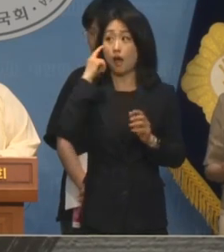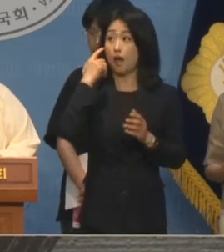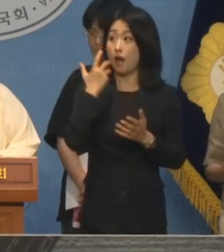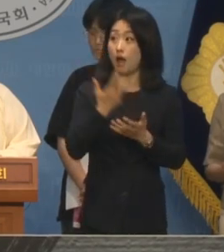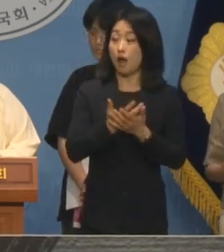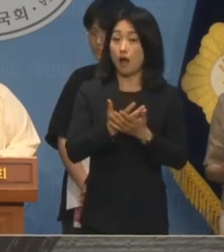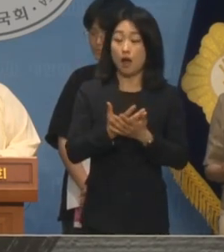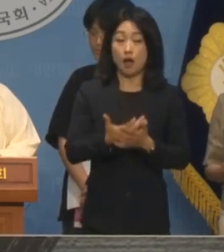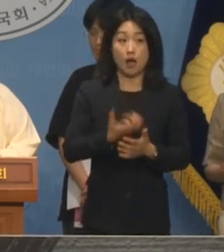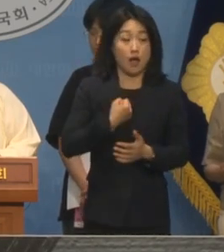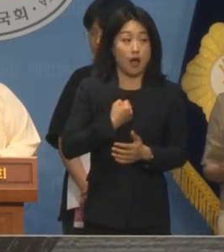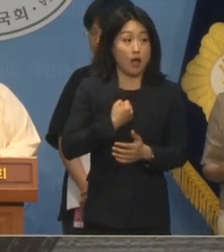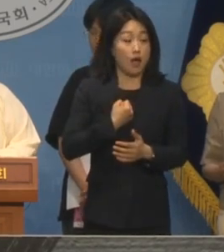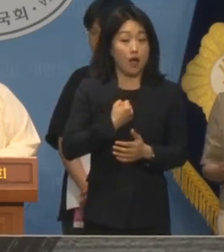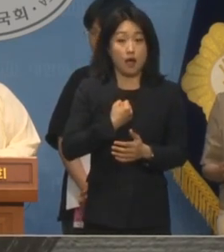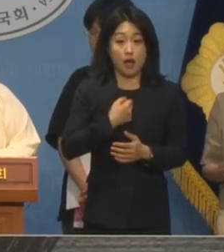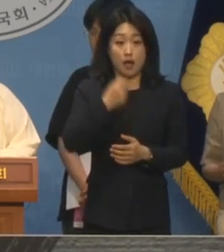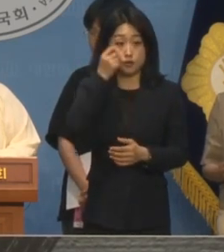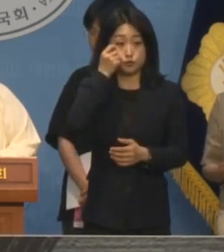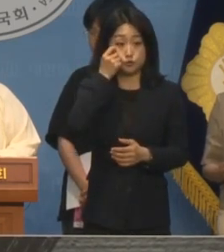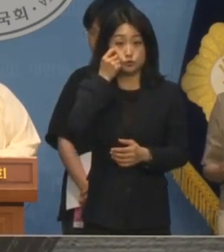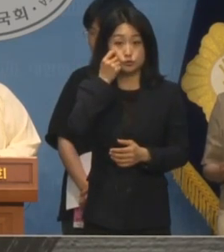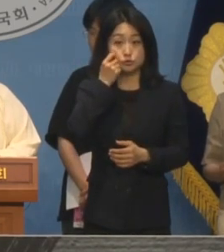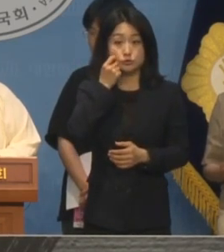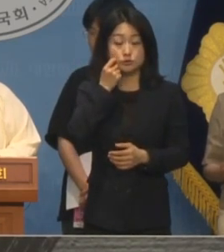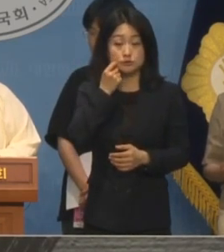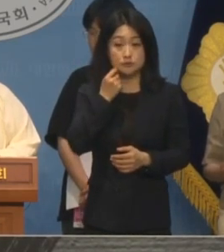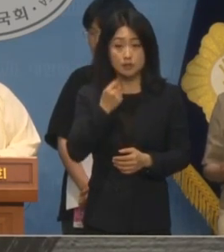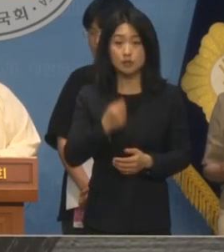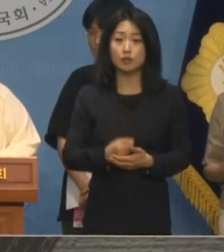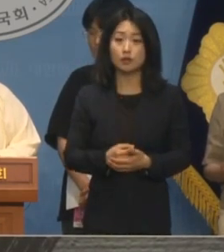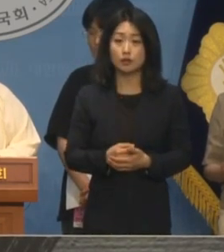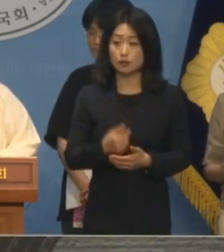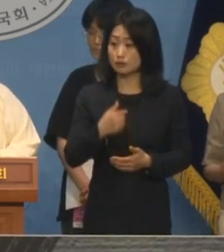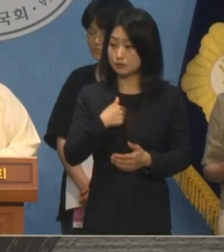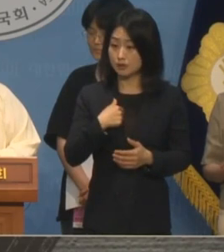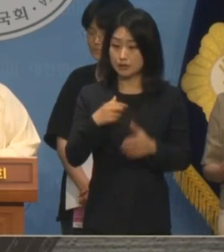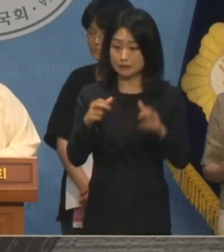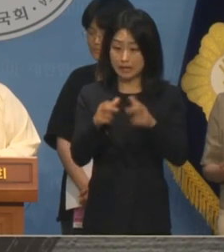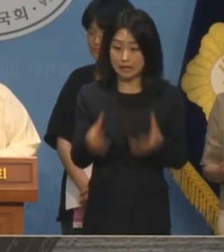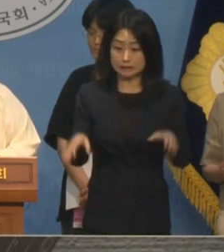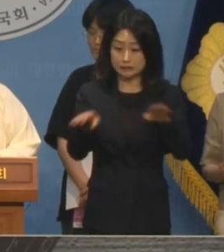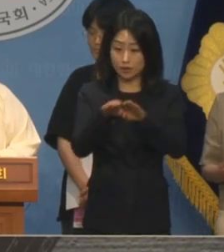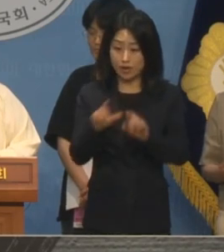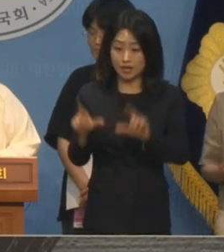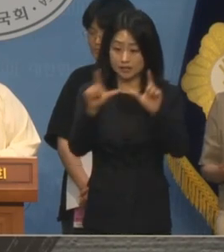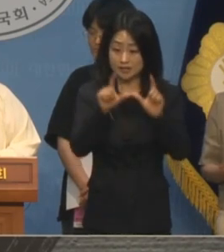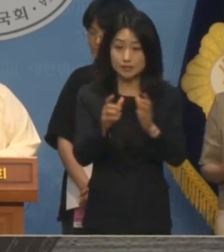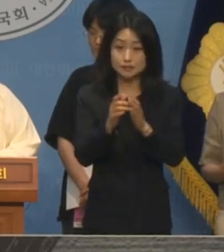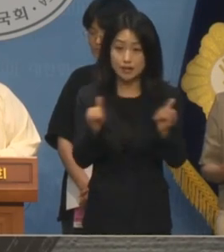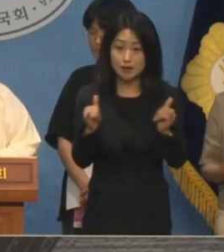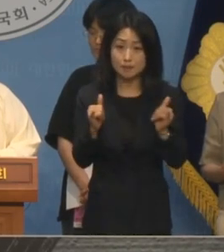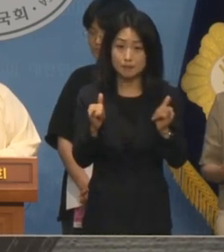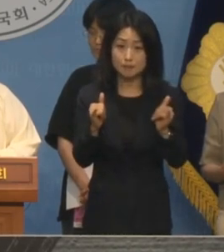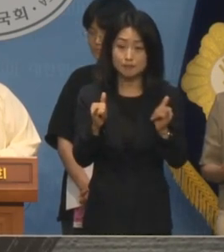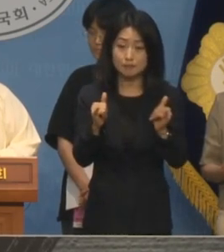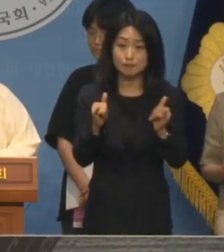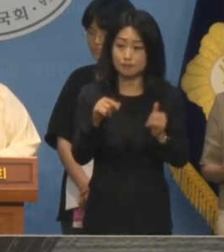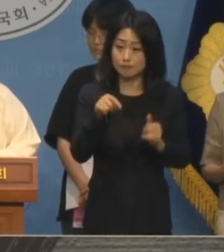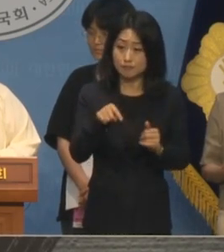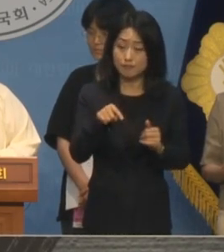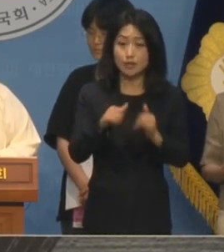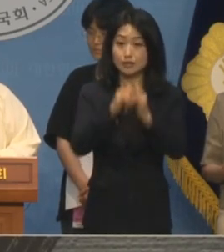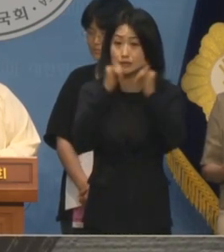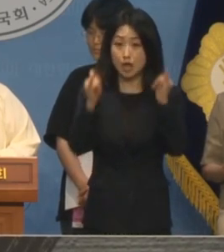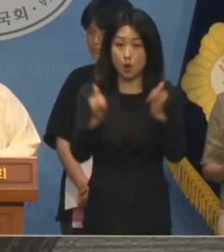놀랐고 당황스러워 눈물이 나왔습니다. 시설에서 살고 있는 사람들이 더 이상 사회로